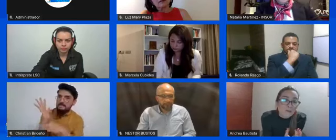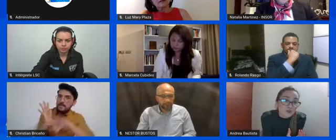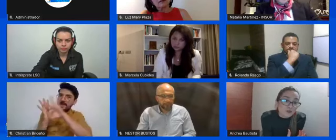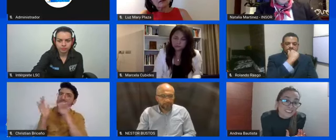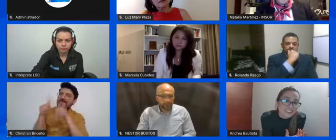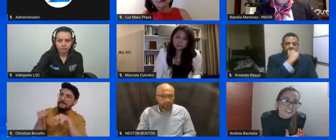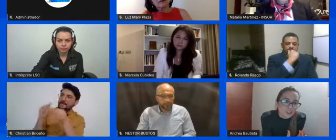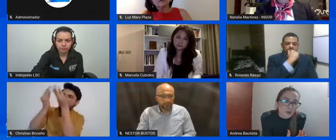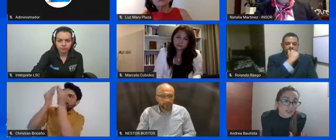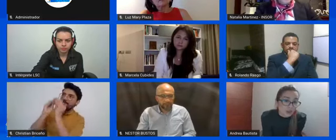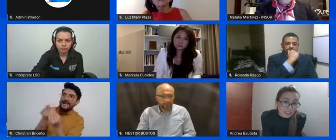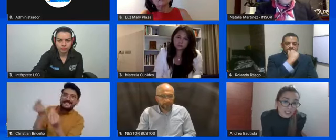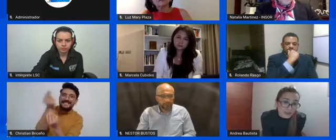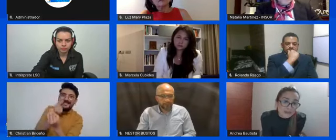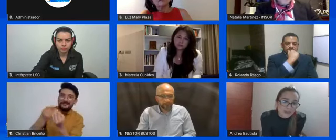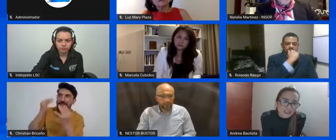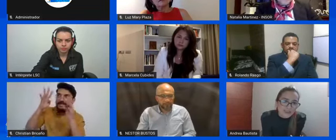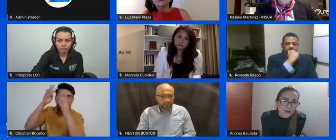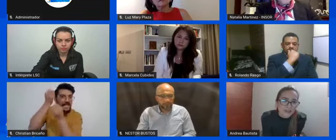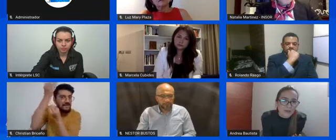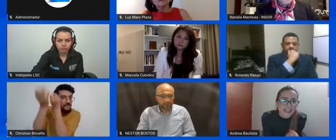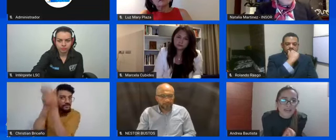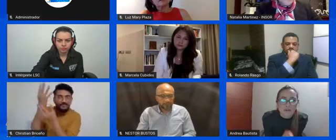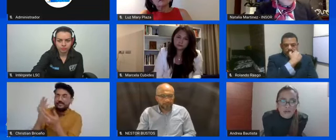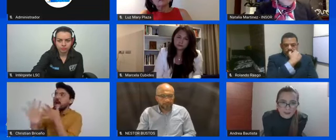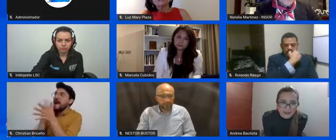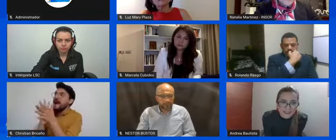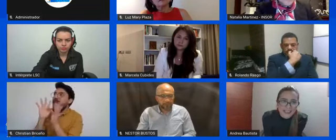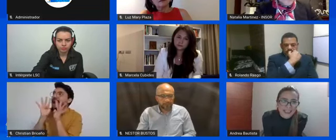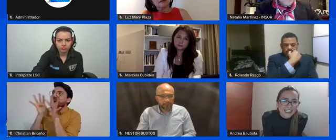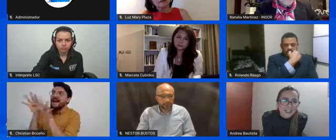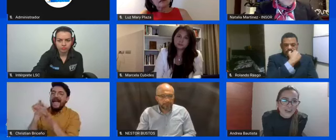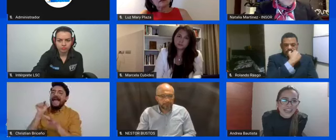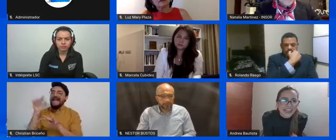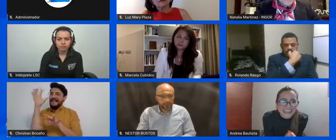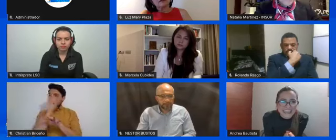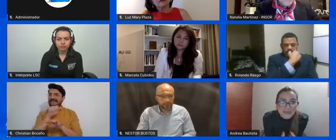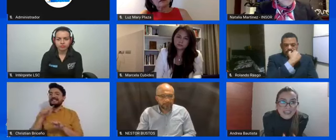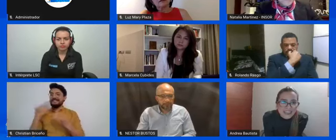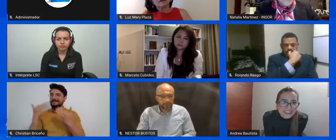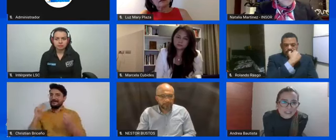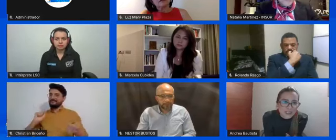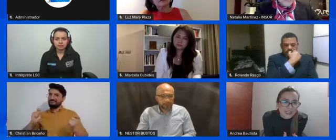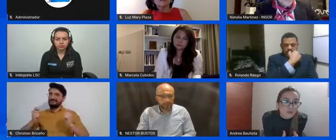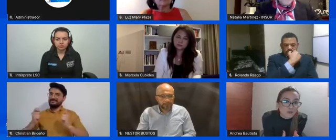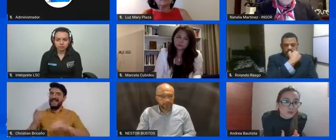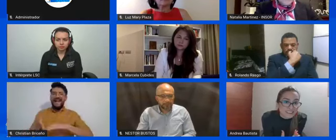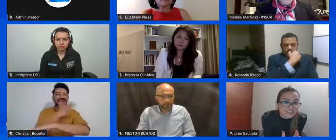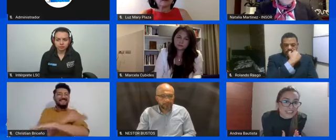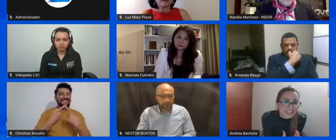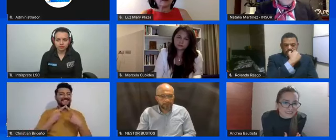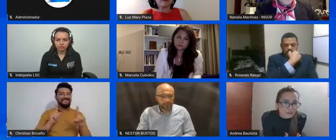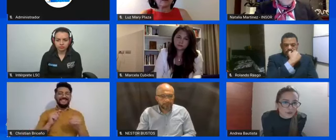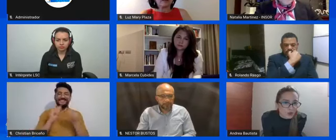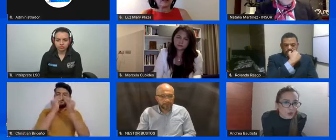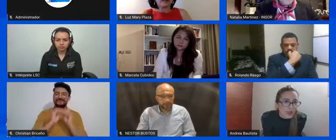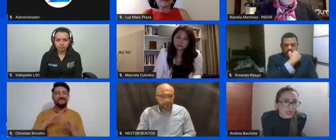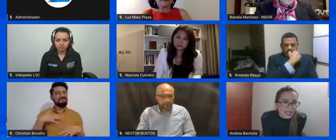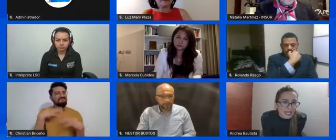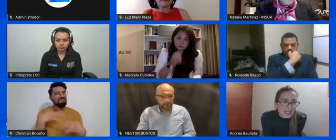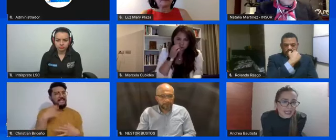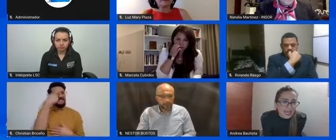llame mucho más la atención, porque el contenido es importante, pero también la forma, ¿no? La creatividad, que eso genere mucho más interés. De